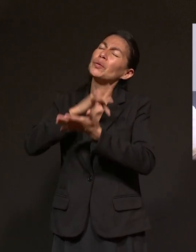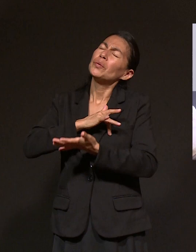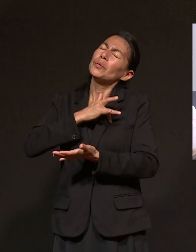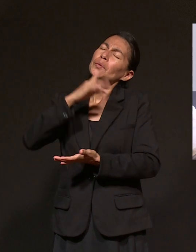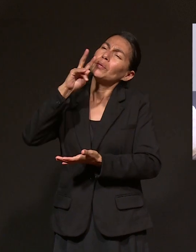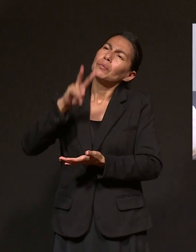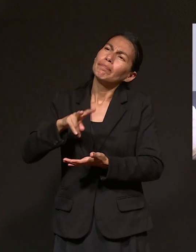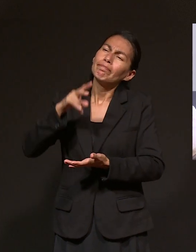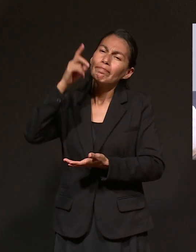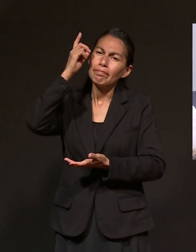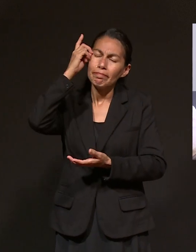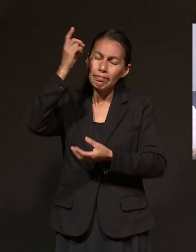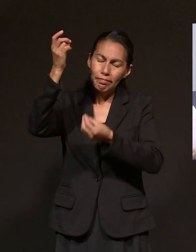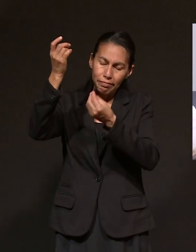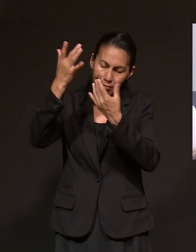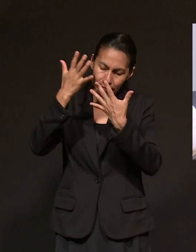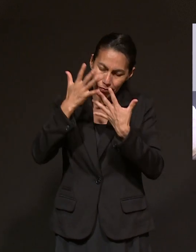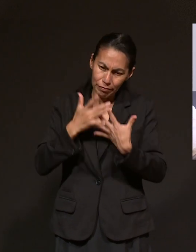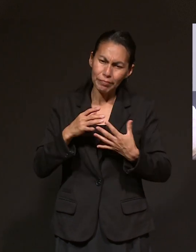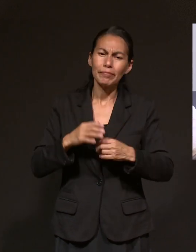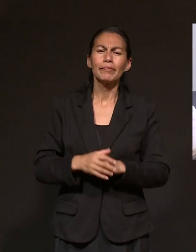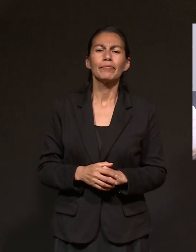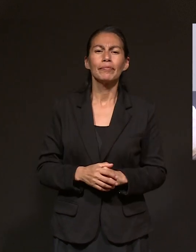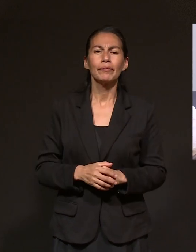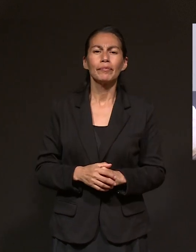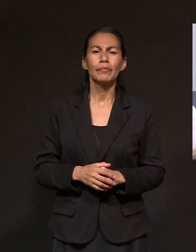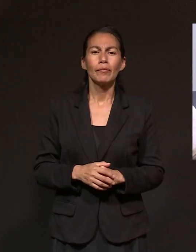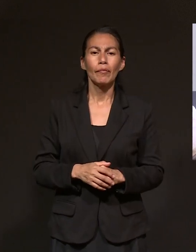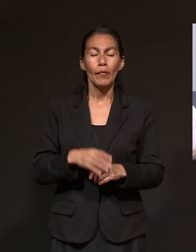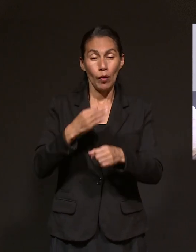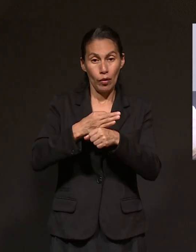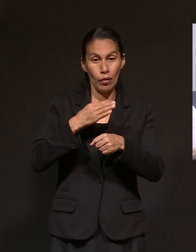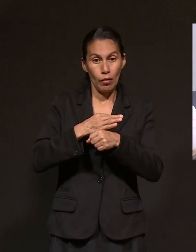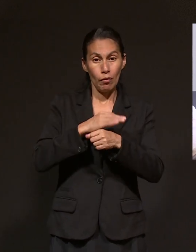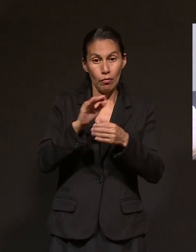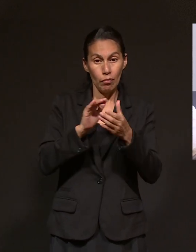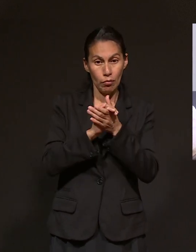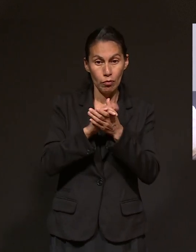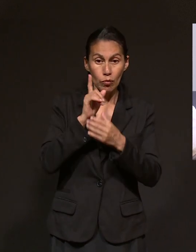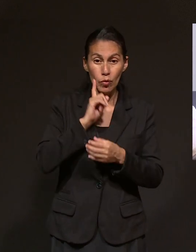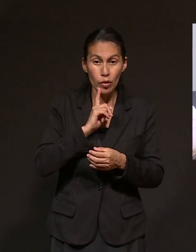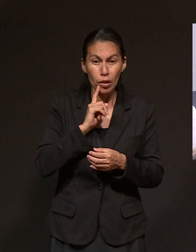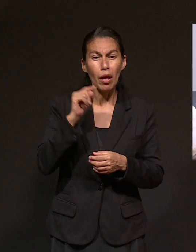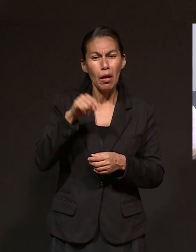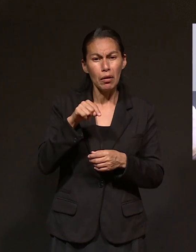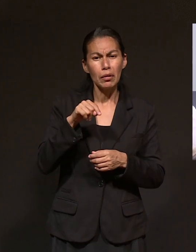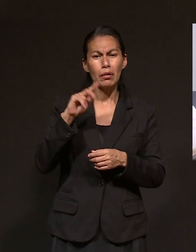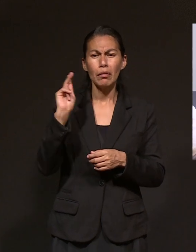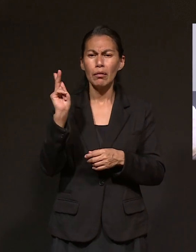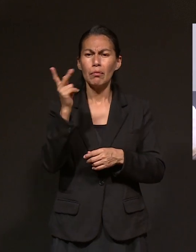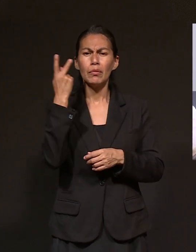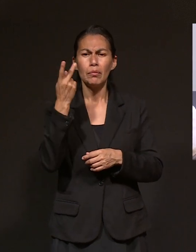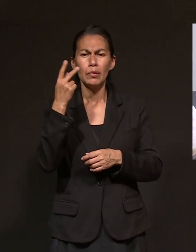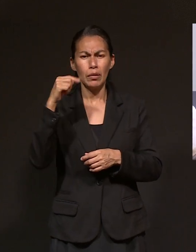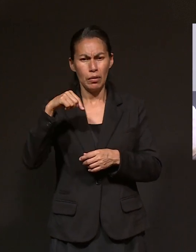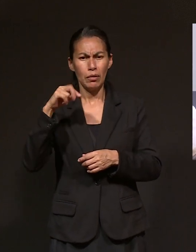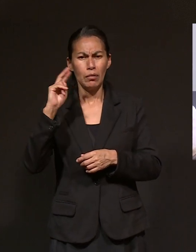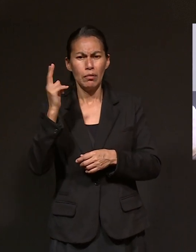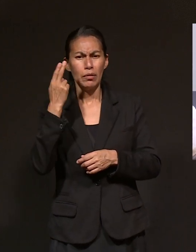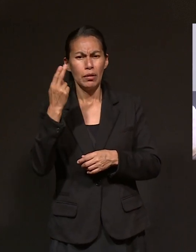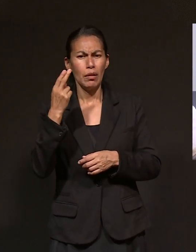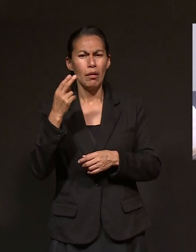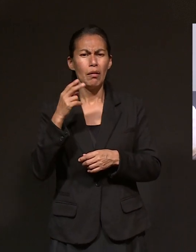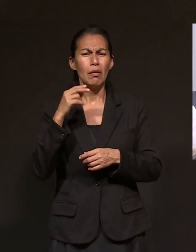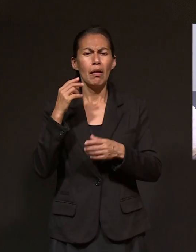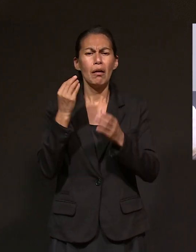a las oraciones que nosotros hemos puesto en sus manos. Pues, mi esposa ahora trabaja aquí